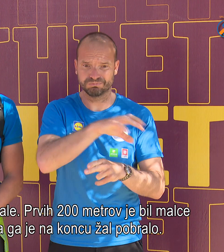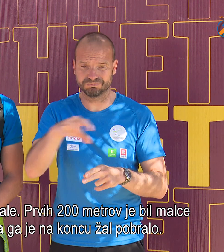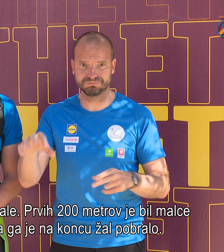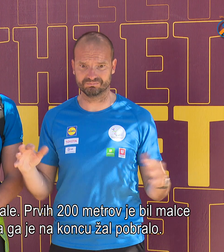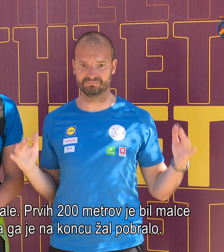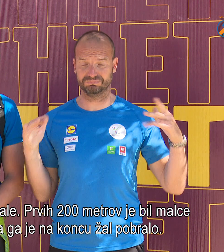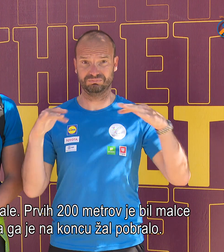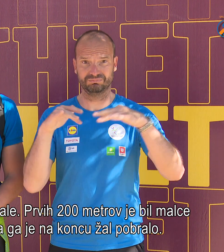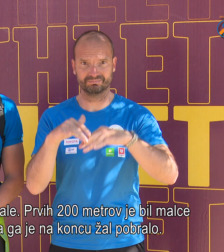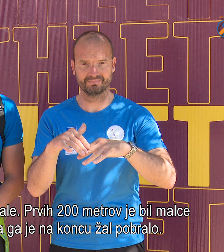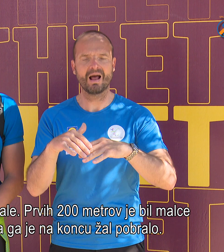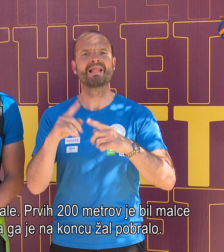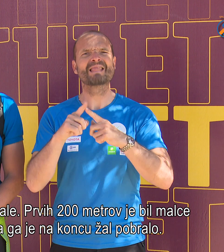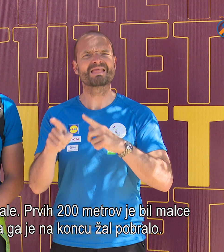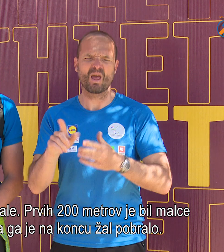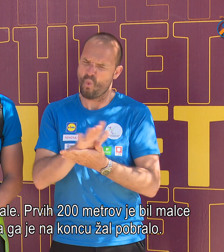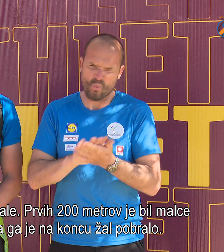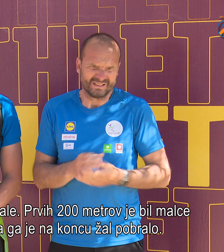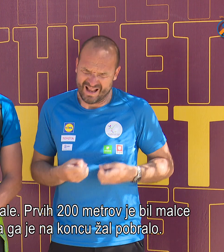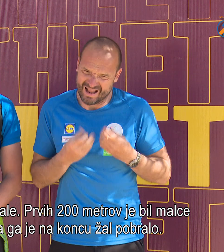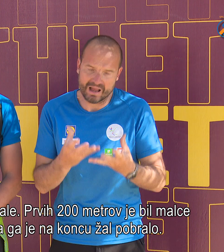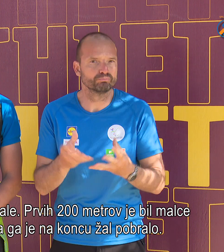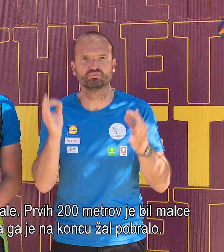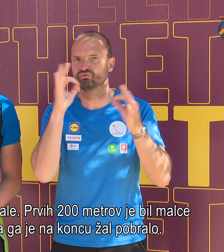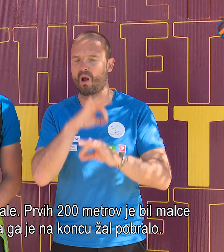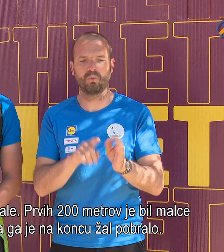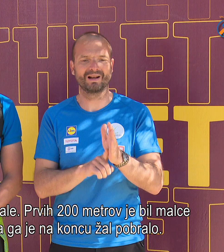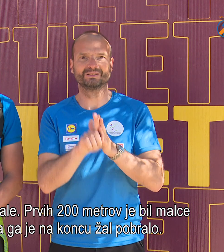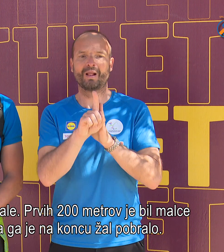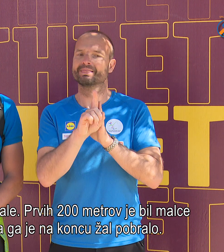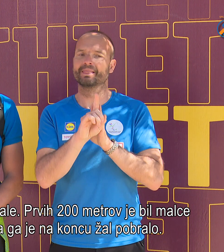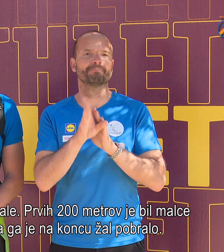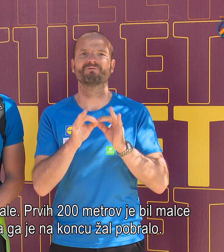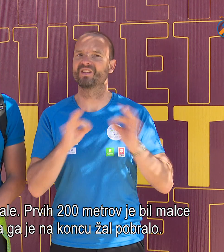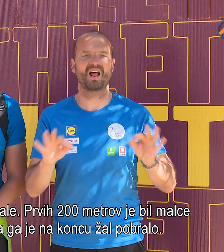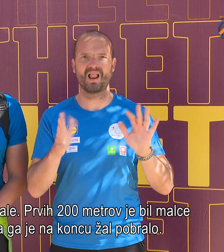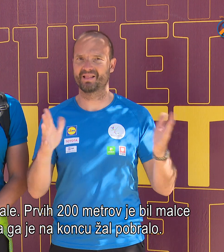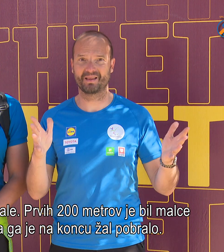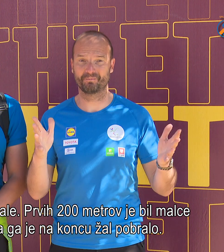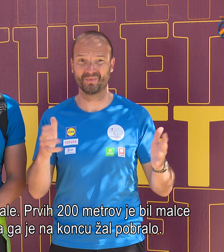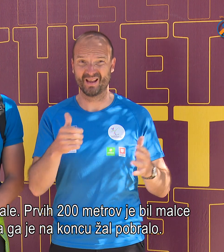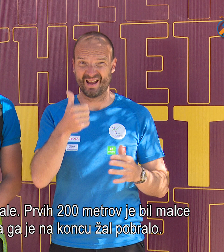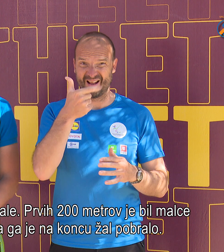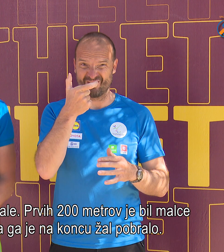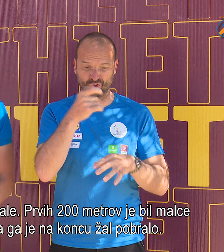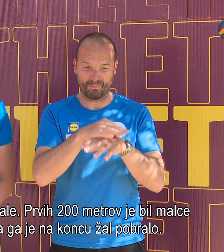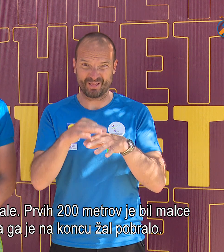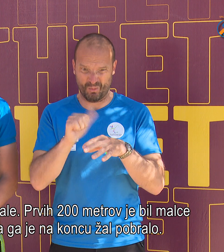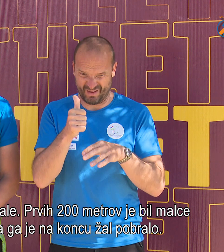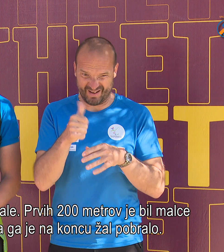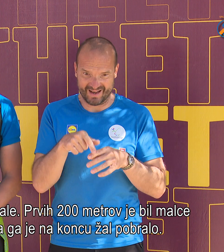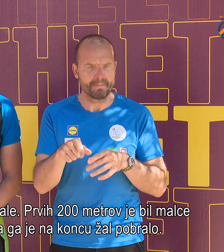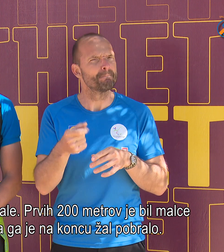in Tadej je dal vse od sebe, žal se ni vrstil v finale. Mislim, da je bil prvih 200 metrov